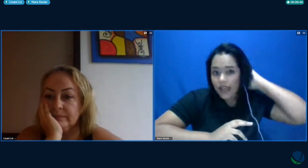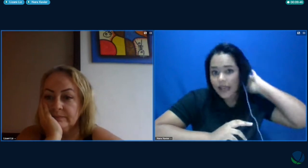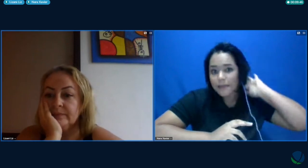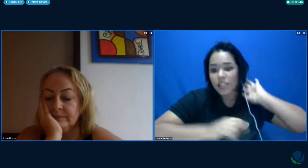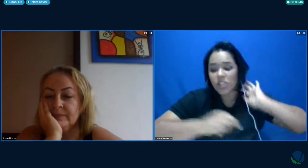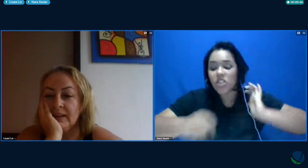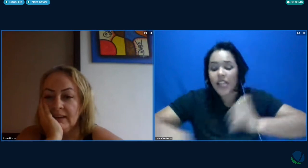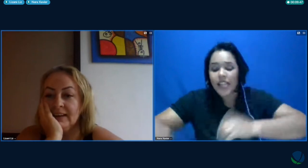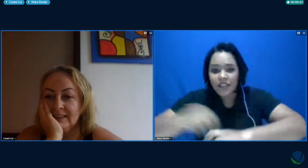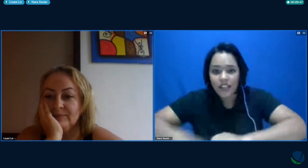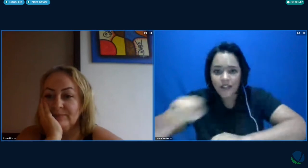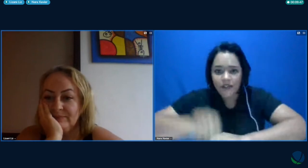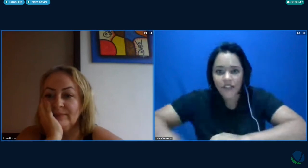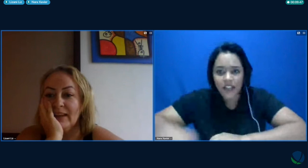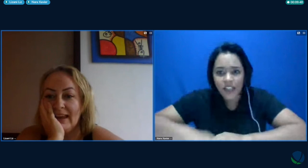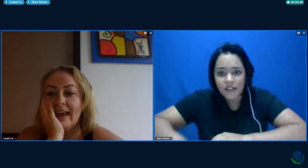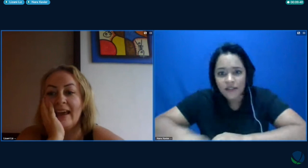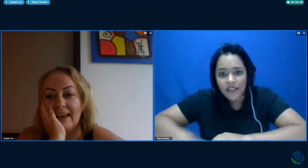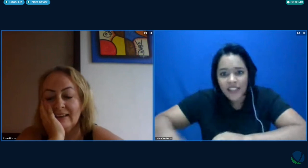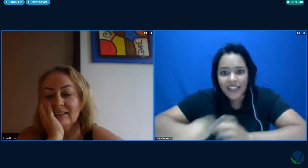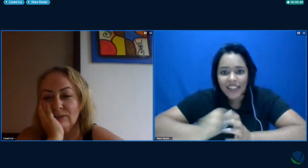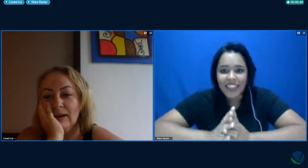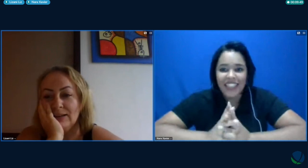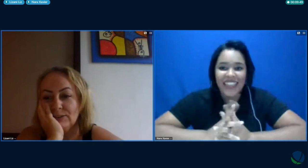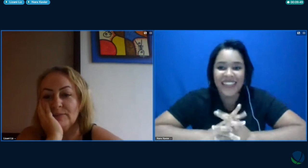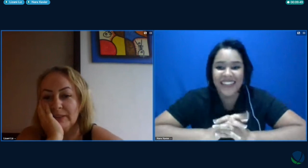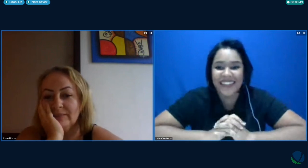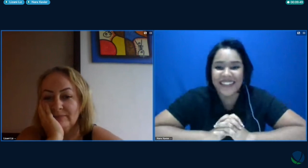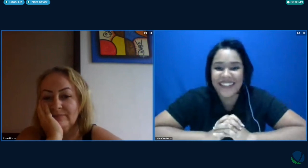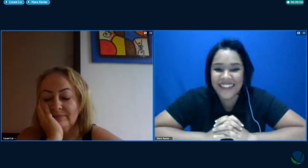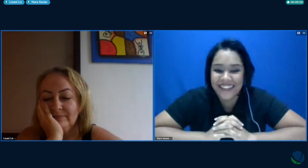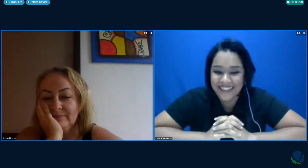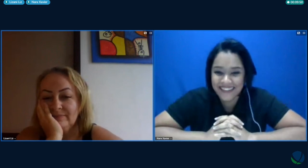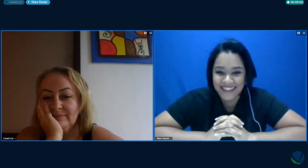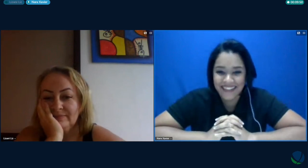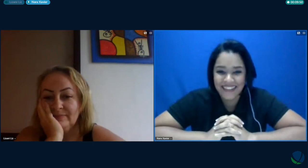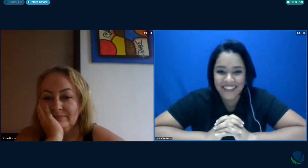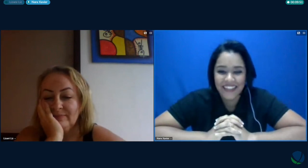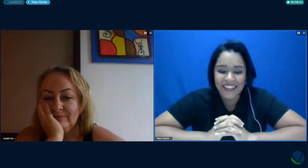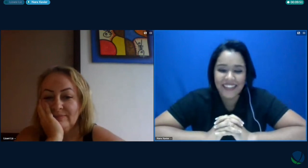pessoa lá, mexendo, rifando. Eu acho também.